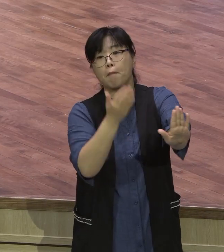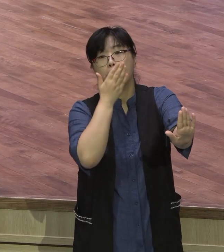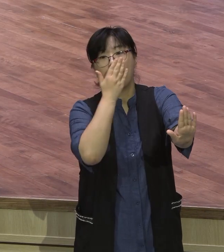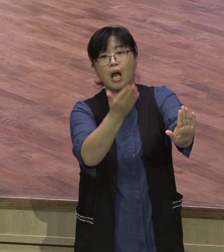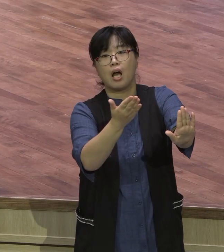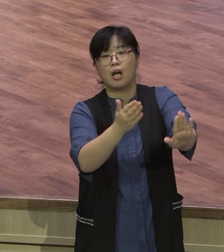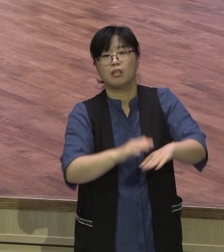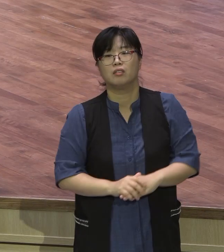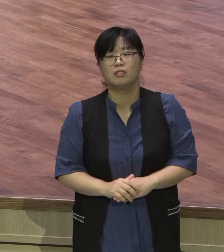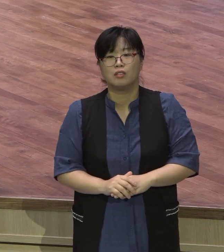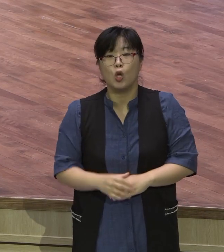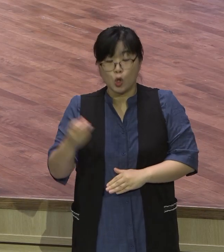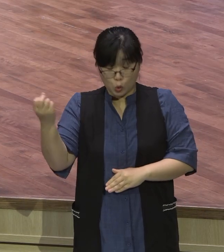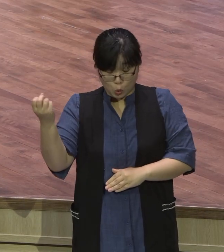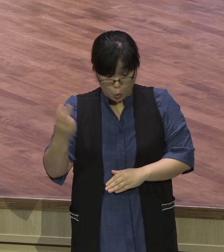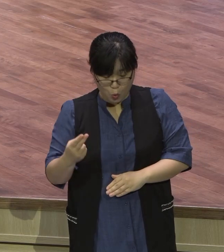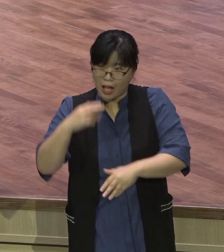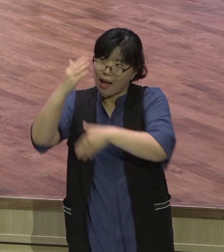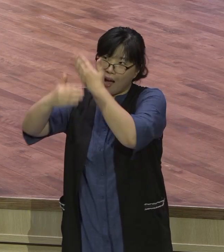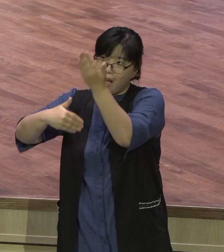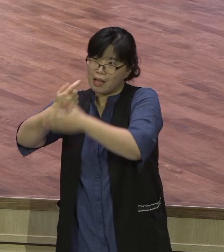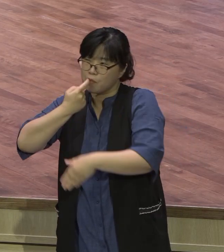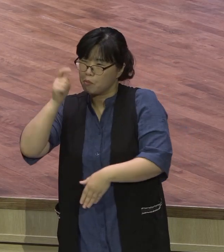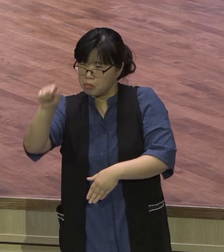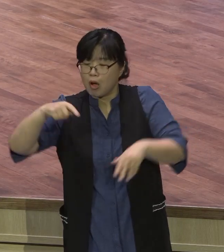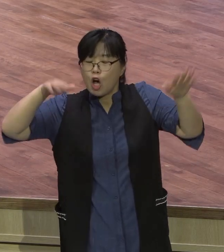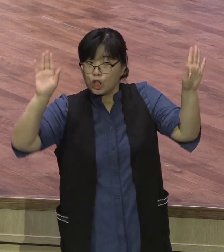천사를 봐 너를 지켜주겠다